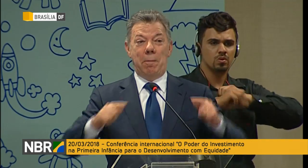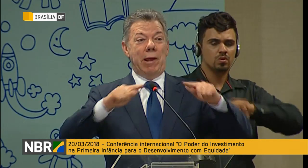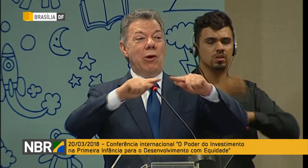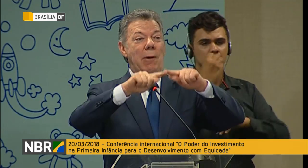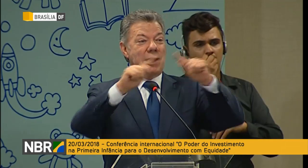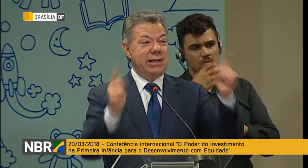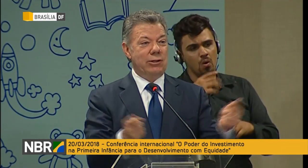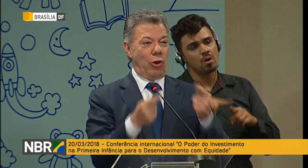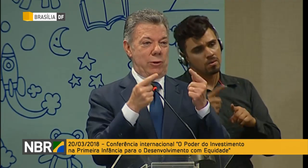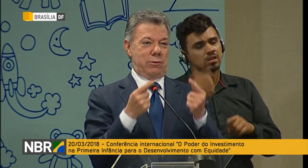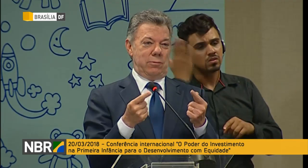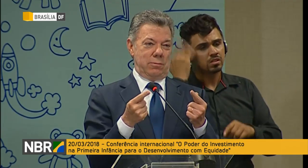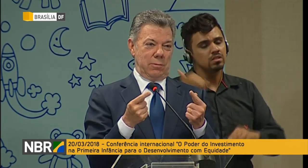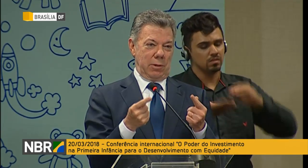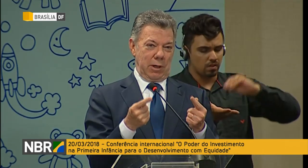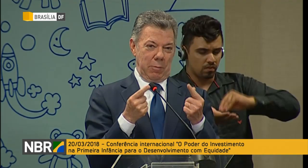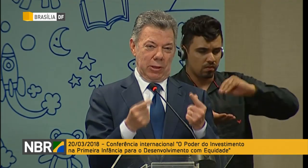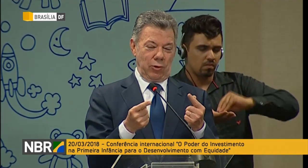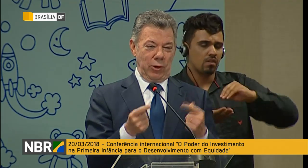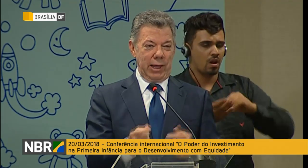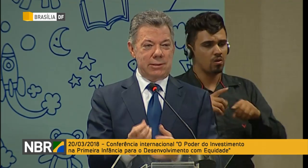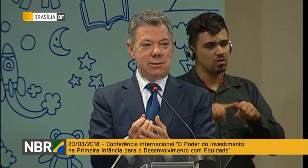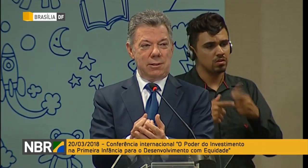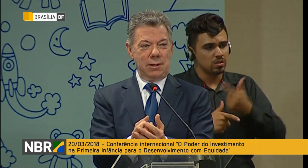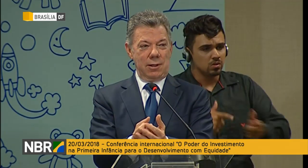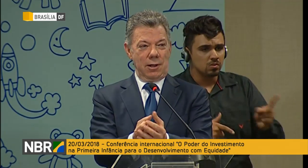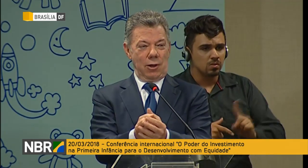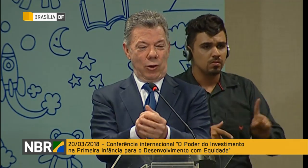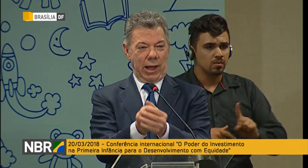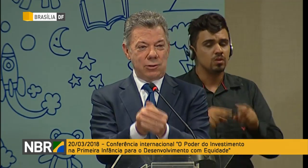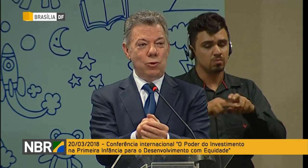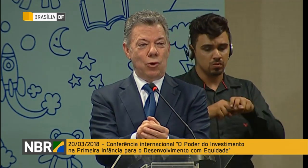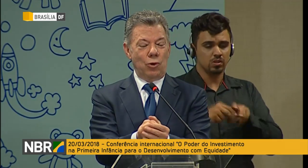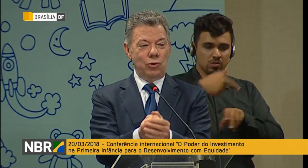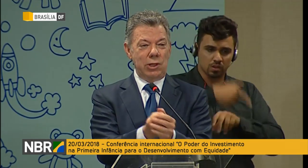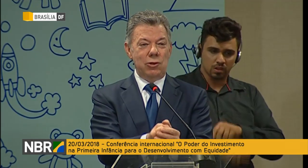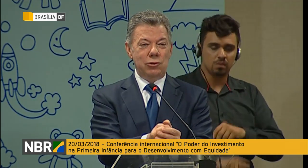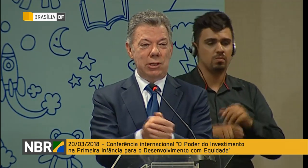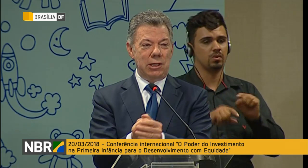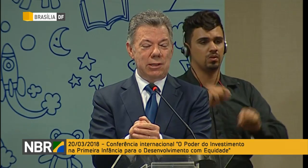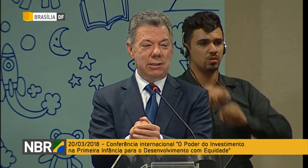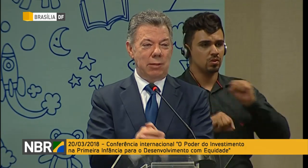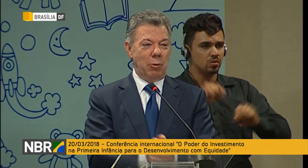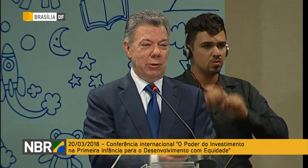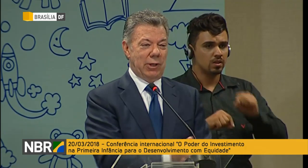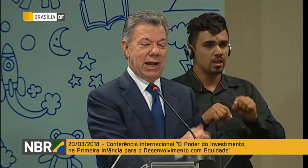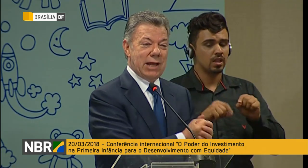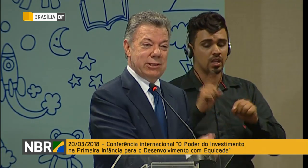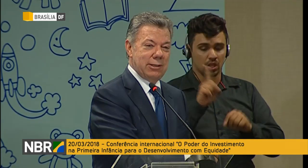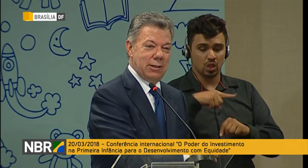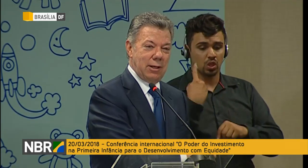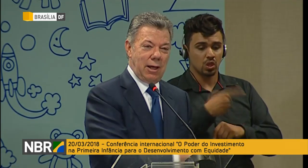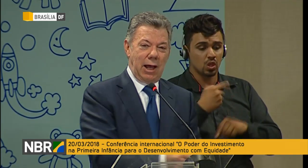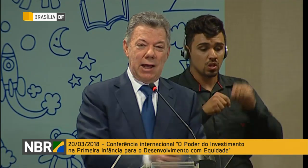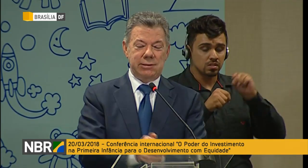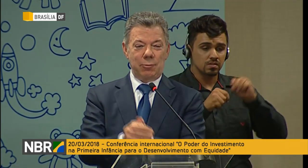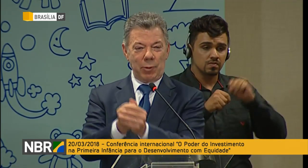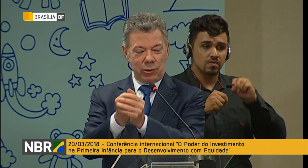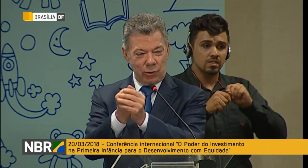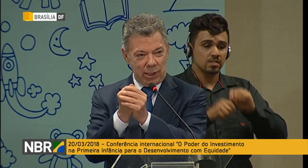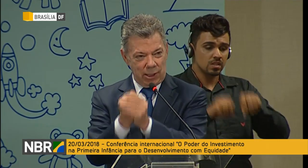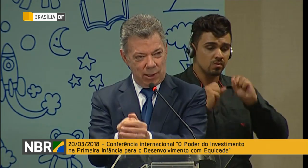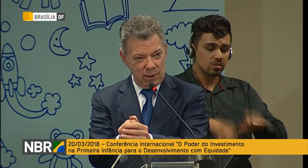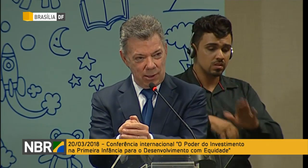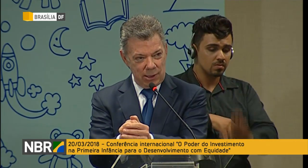claro, fazer muito. Mas a base de tudo isso, eu repito, é o que nós fazemos com as crianças, desde